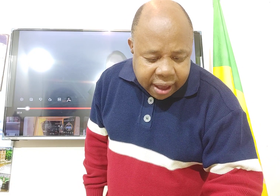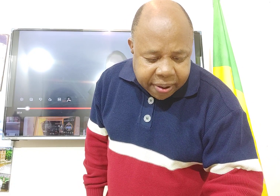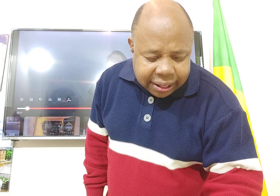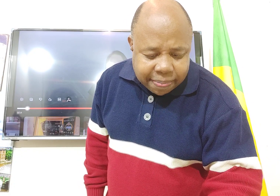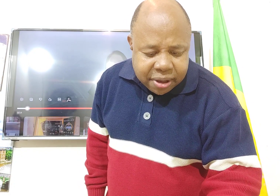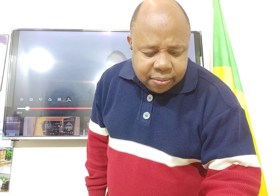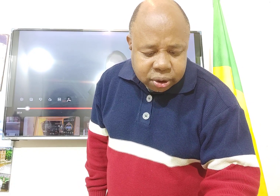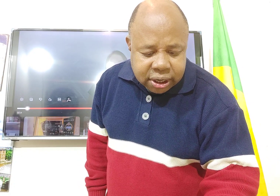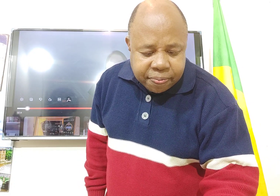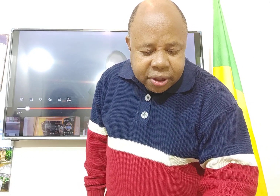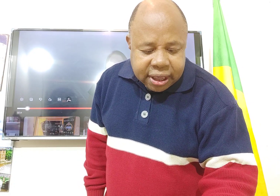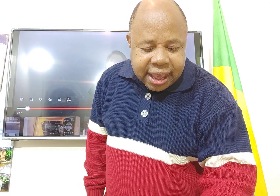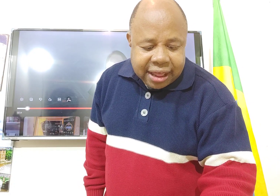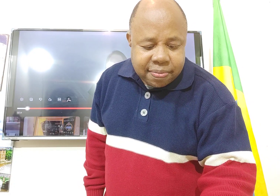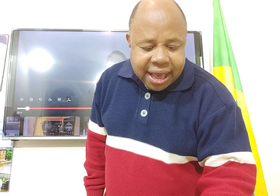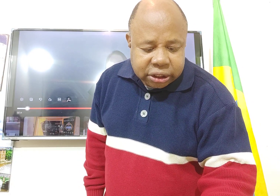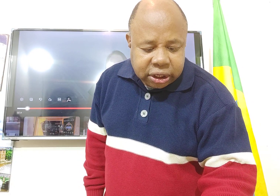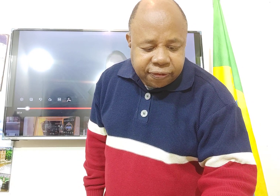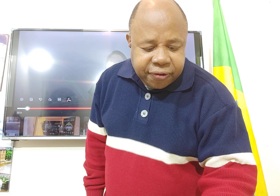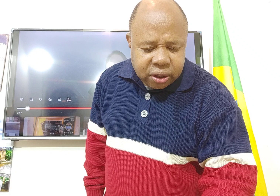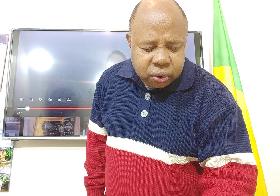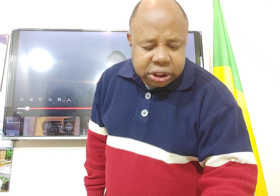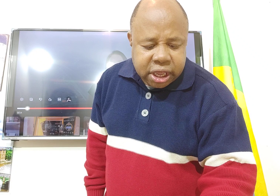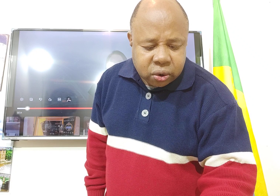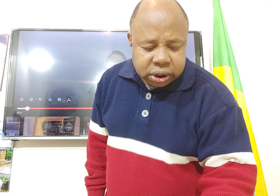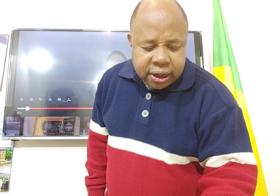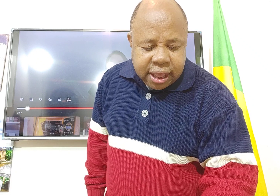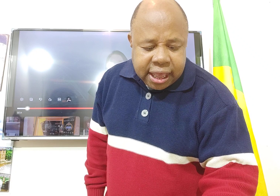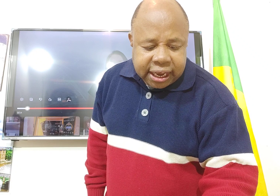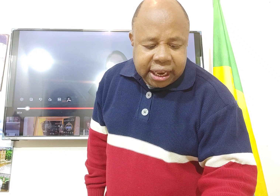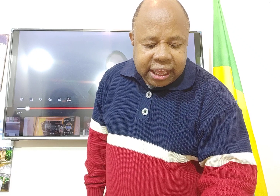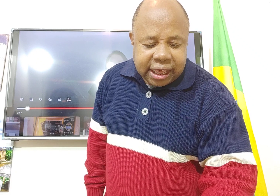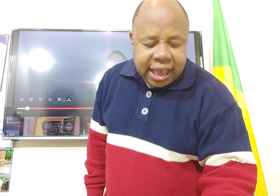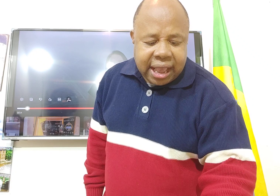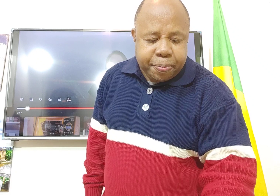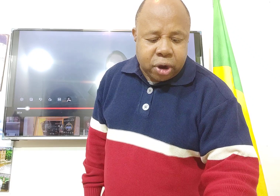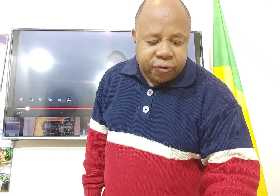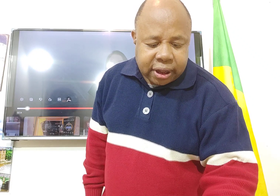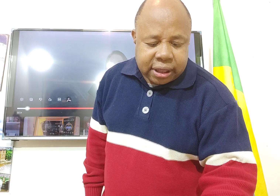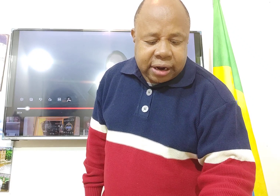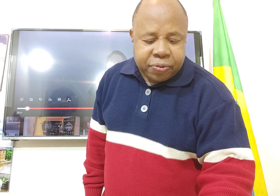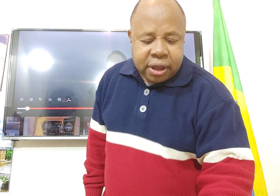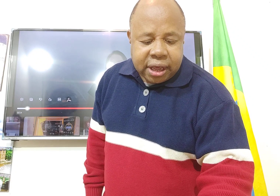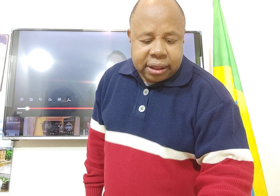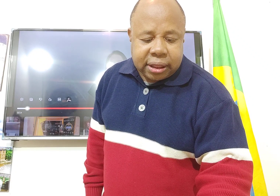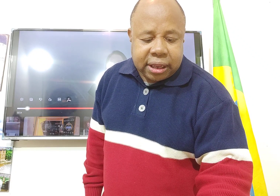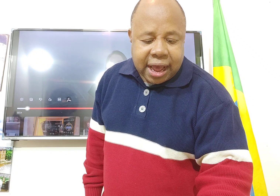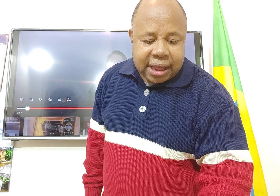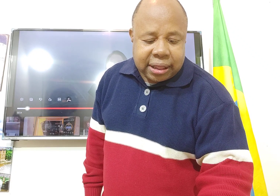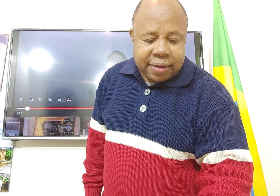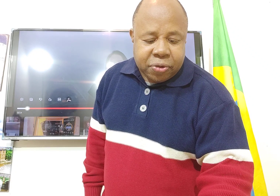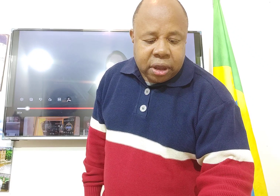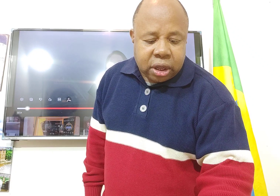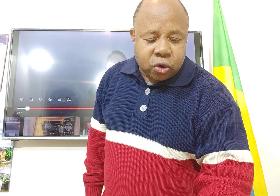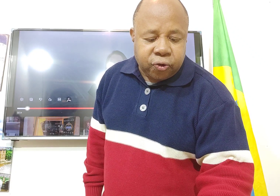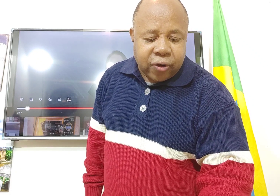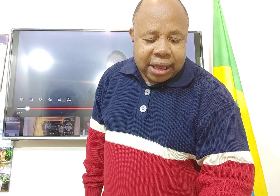Bem sabemos que és mestre vindo de Deus e que ninguém pode fazer estes sinais que tu fazes